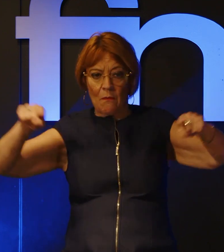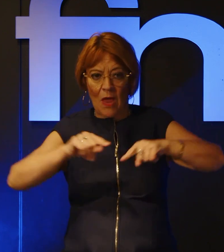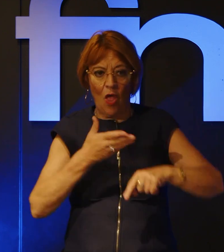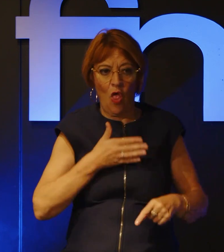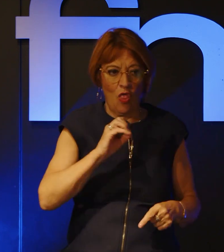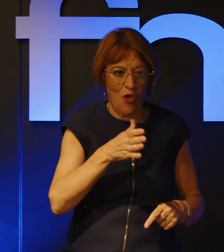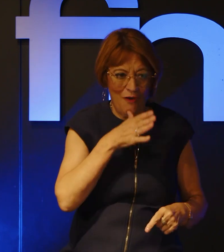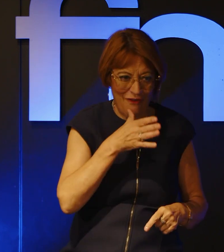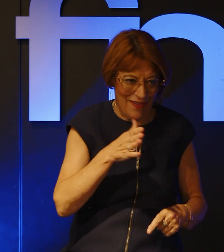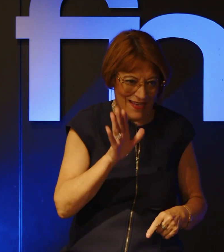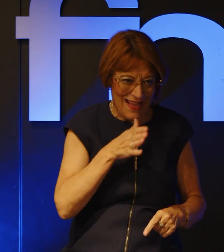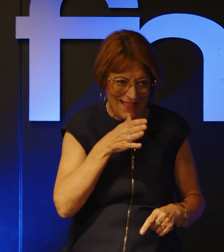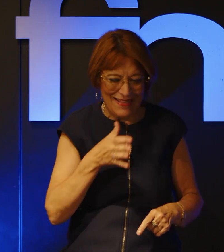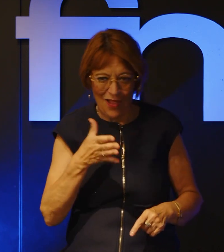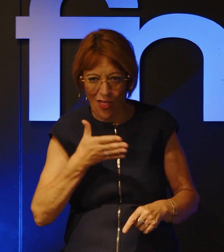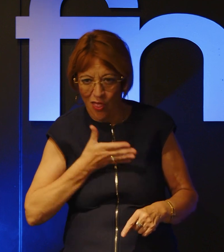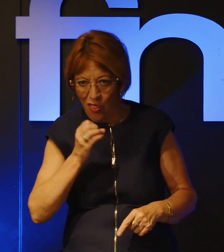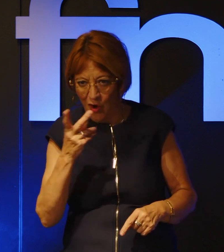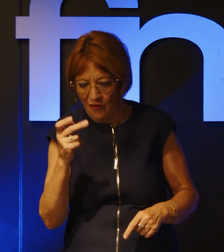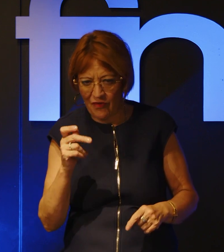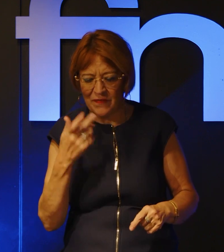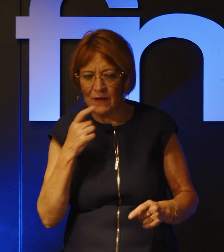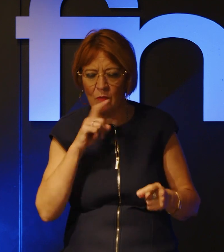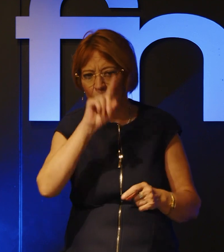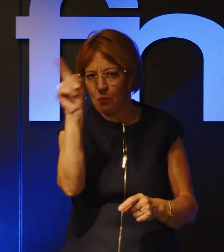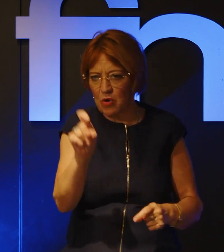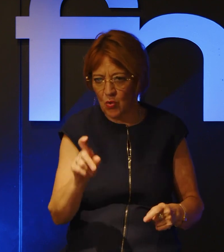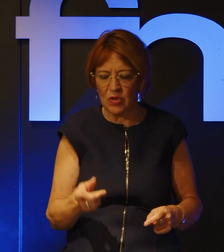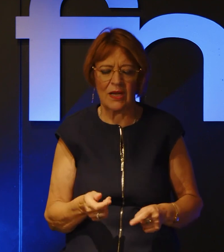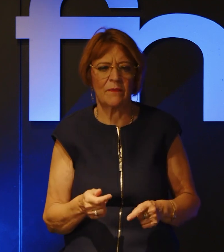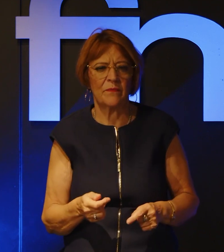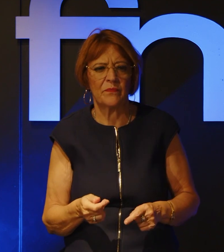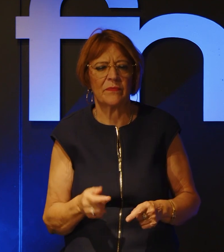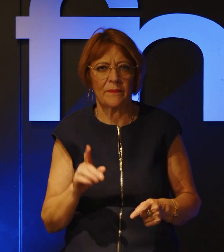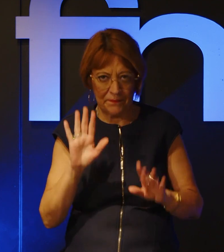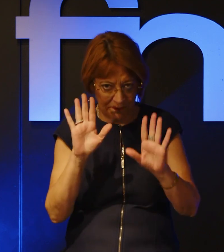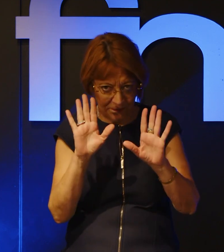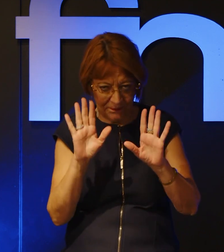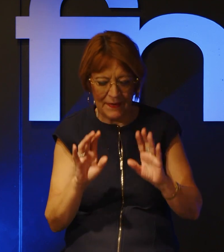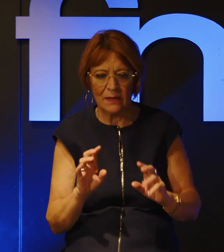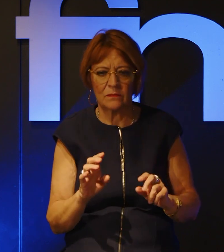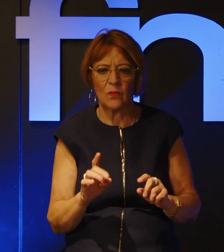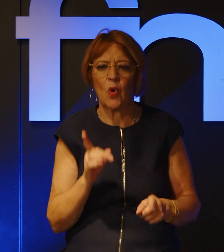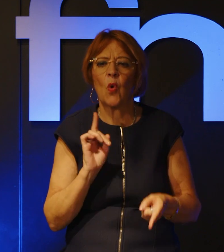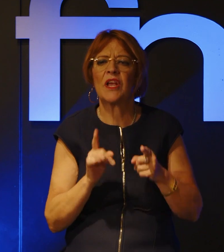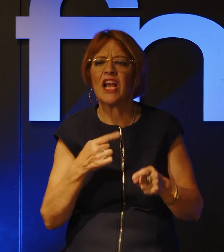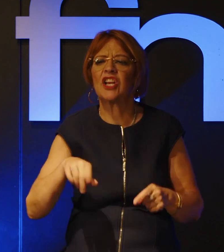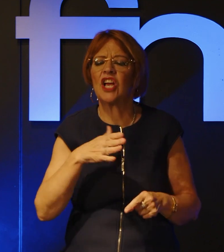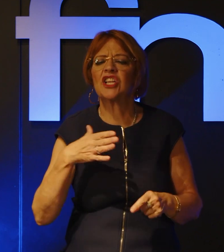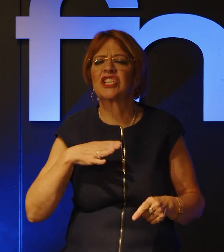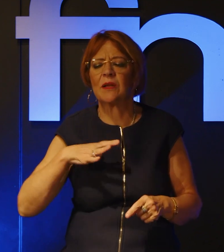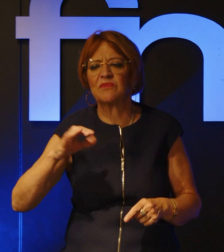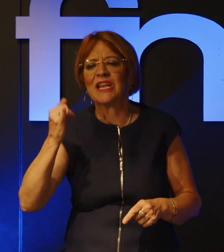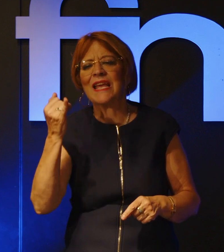foi já foi aqui já foi aqui falado e que tinha uma pergunta que é a seguinte o que é que nós queremos que a